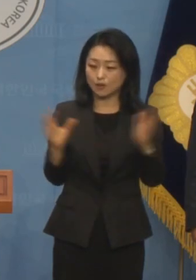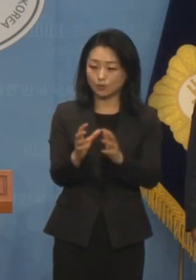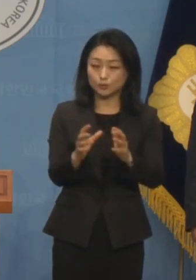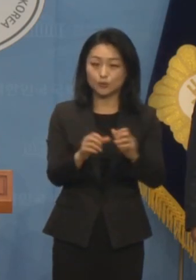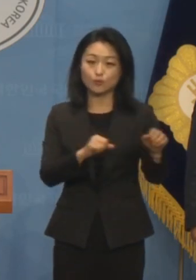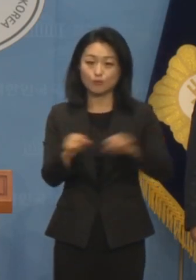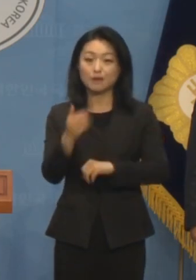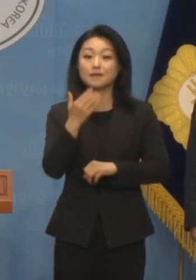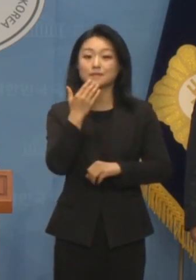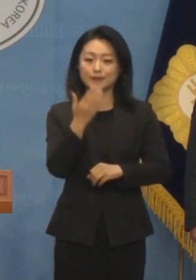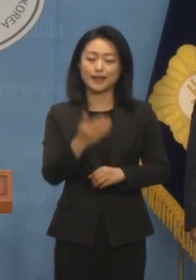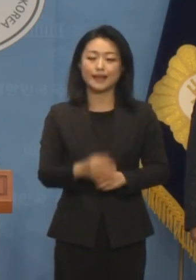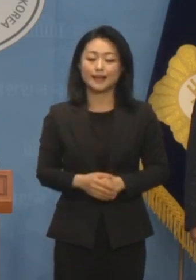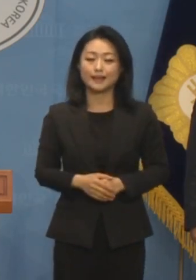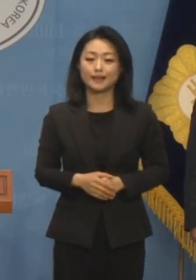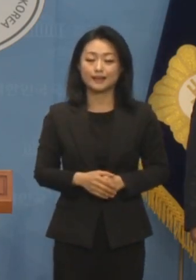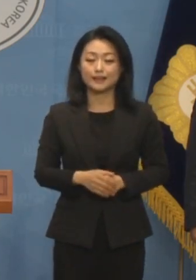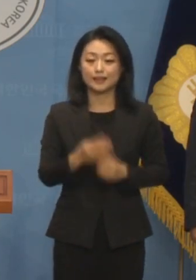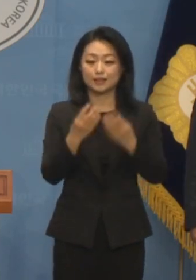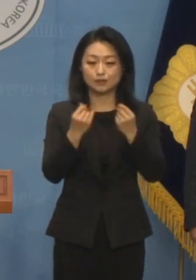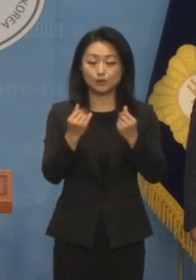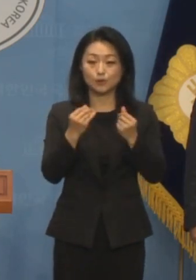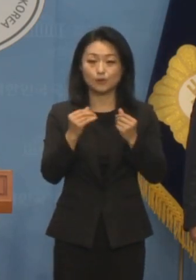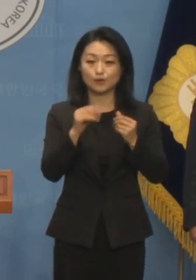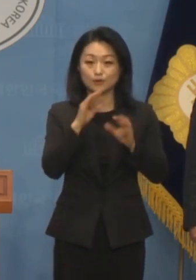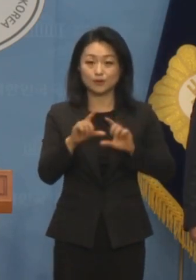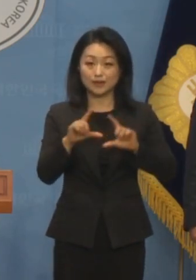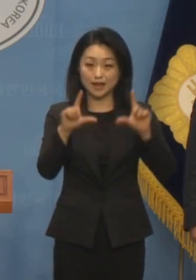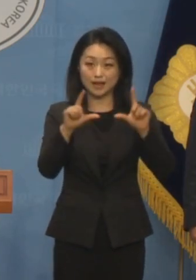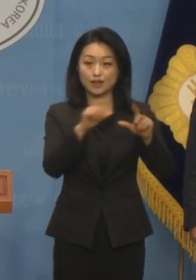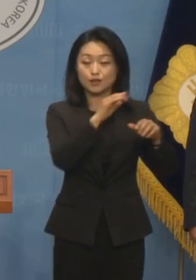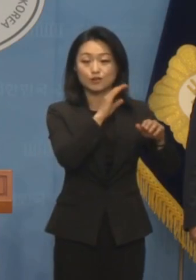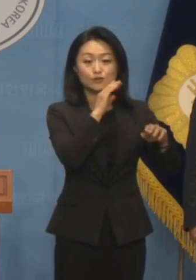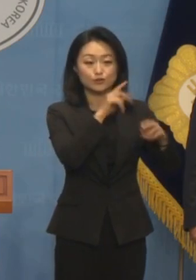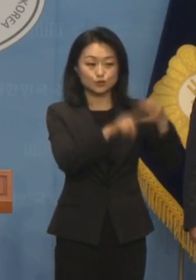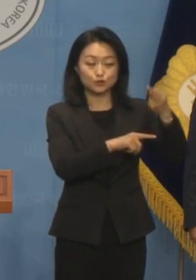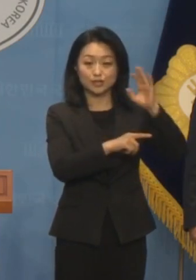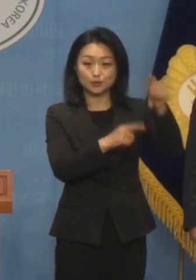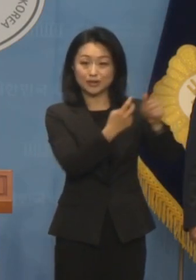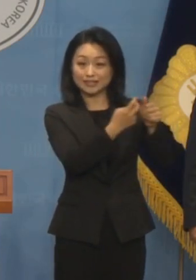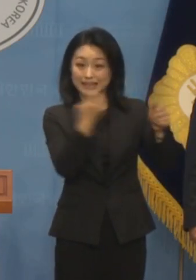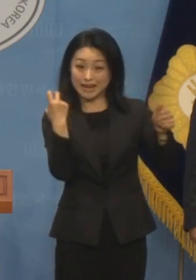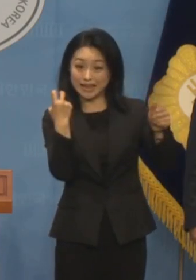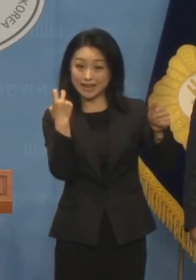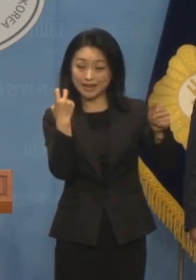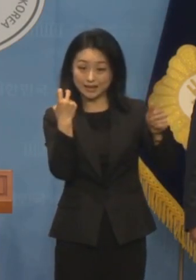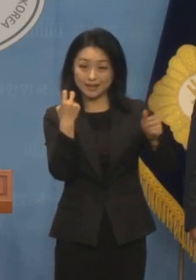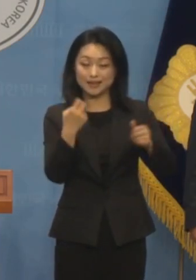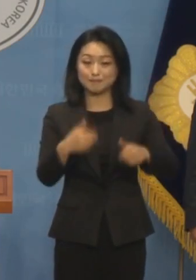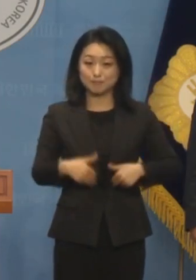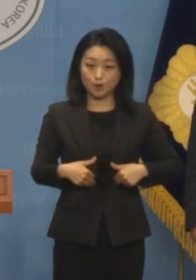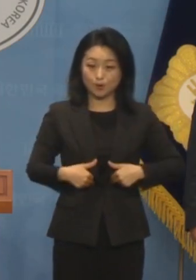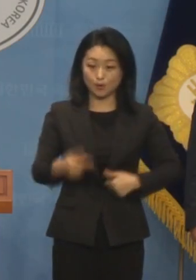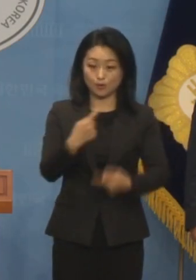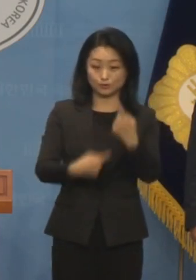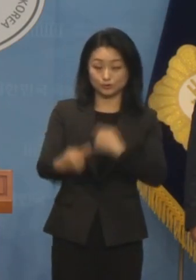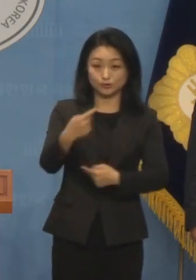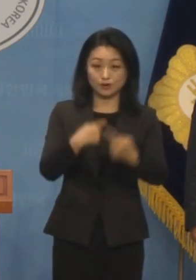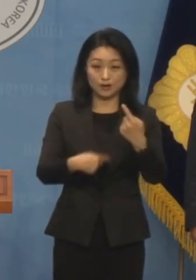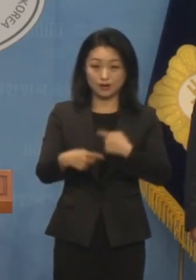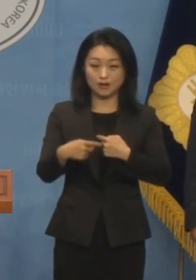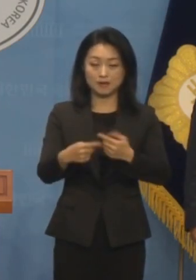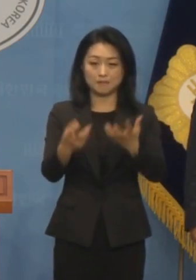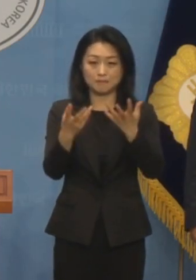앞장서겠습니다. 지난 주말 윤석열 대통령 탄핵소추안 발의 요청 청원에 주권자로서